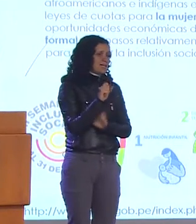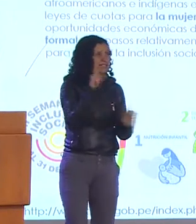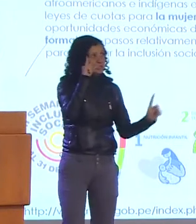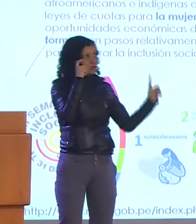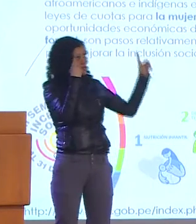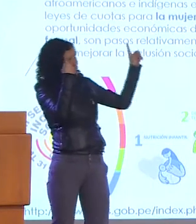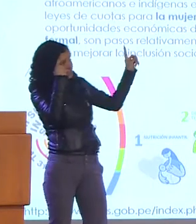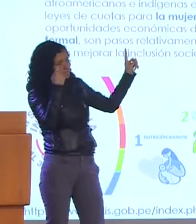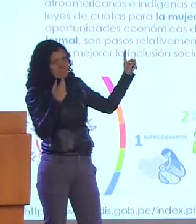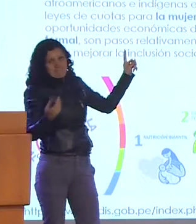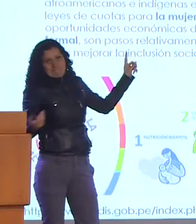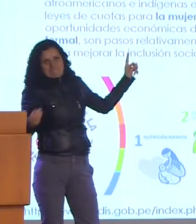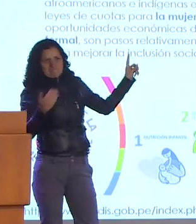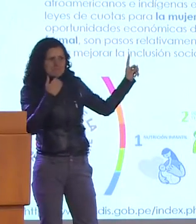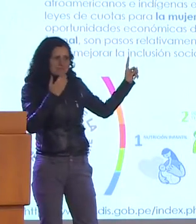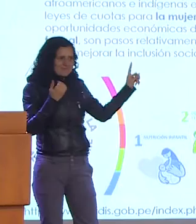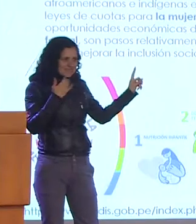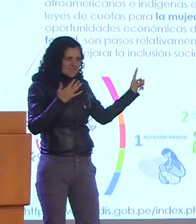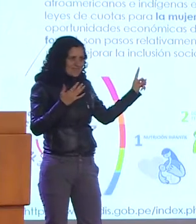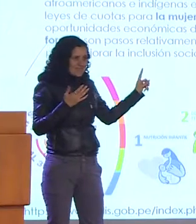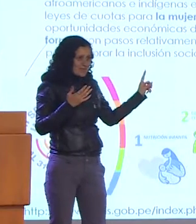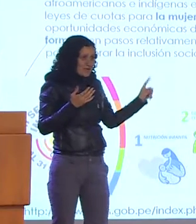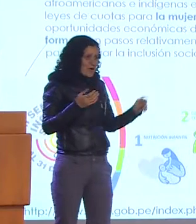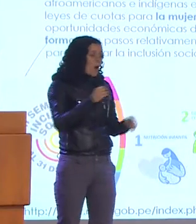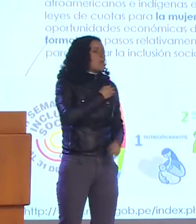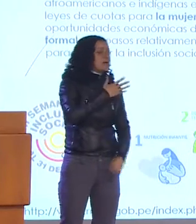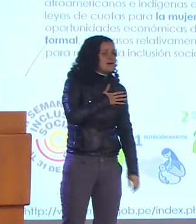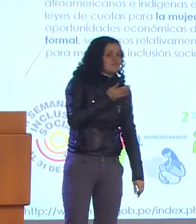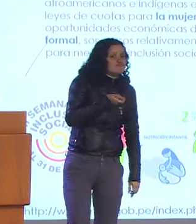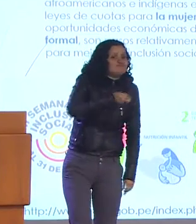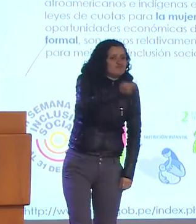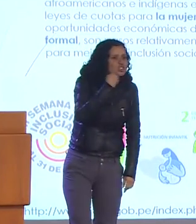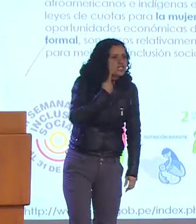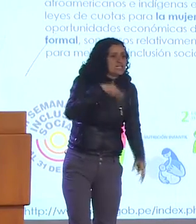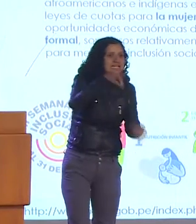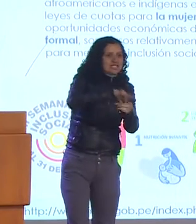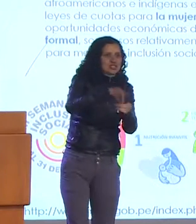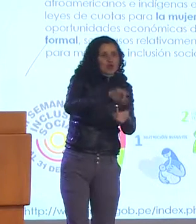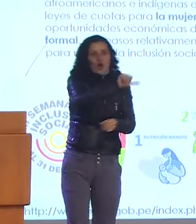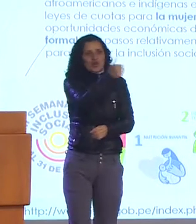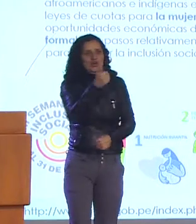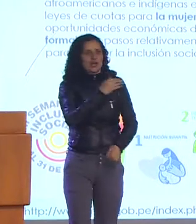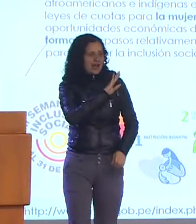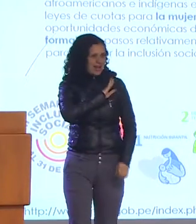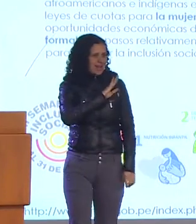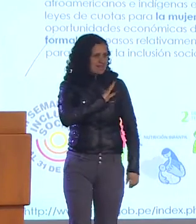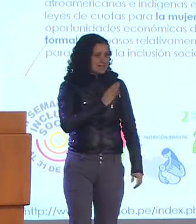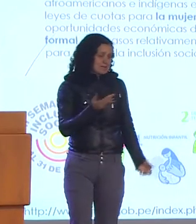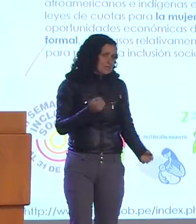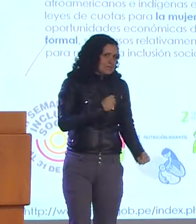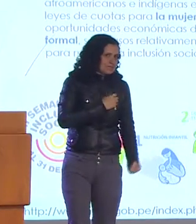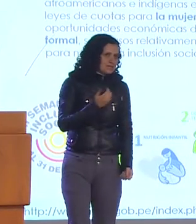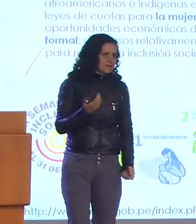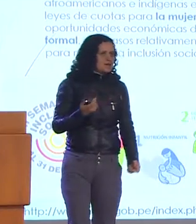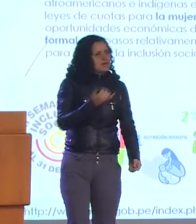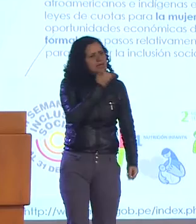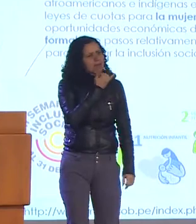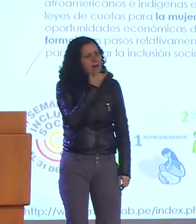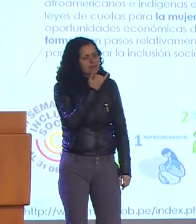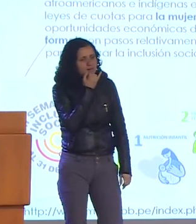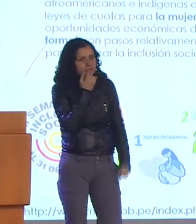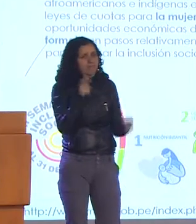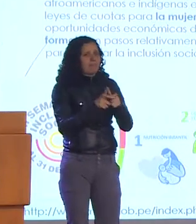hacerlo. Tenemos oportunidades en los próximos días que vamos a elecciones, ¿no? Y lo digo porque la mayoría de